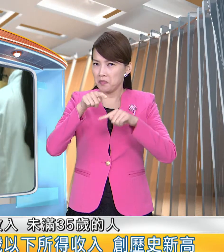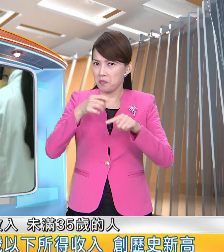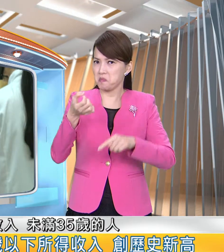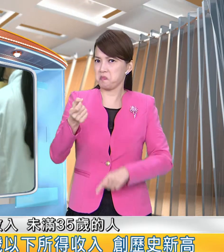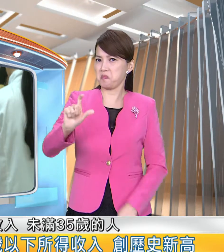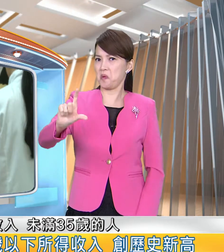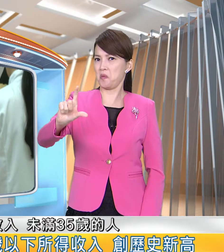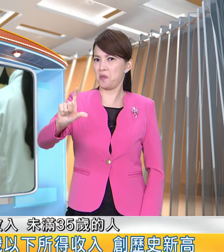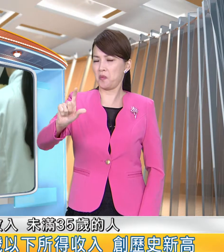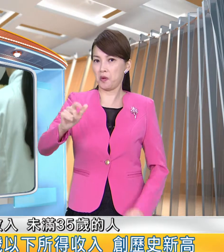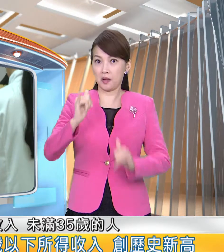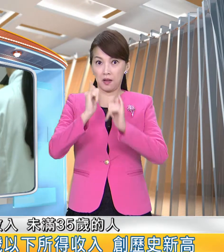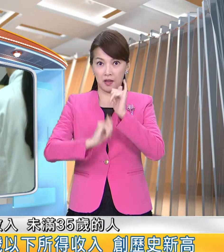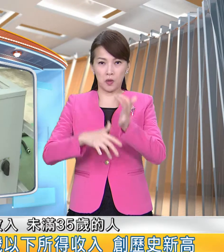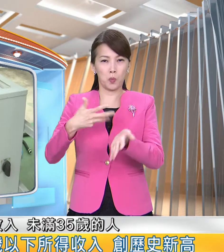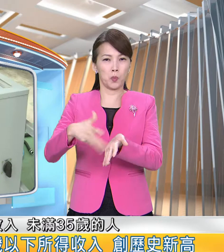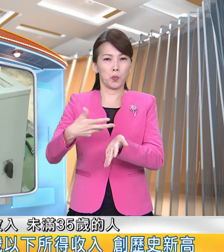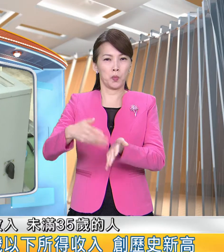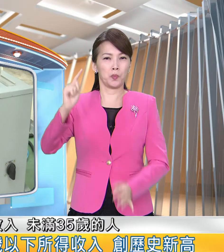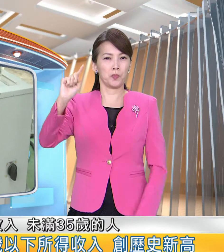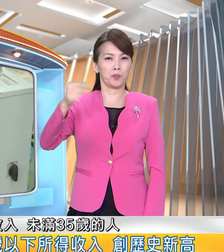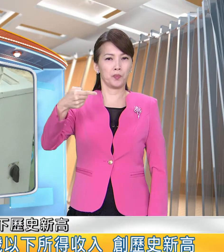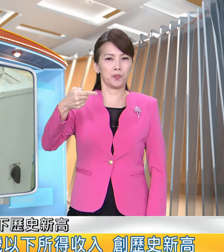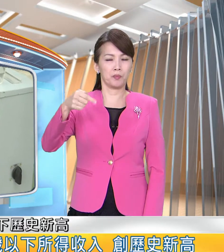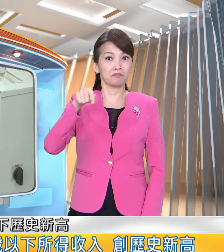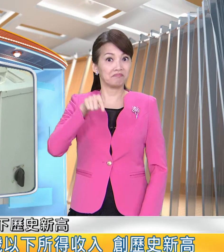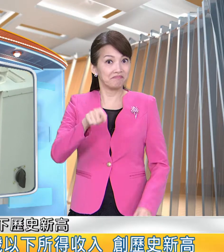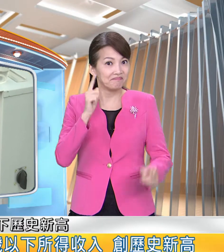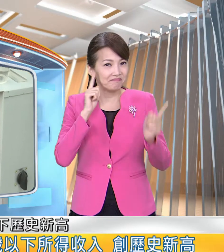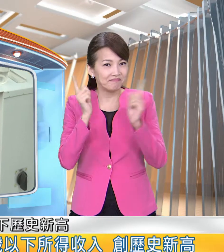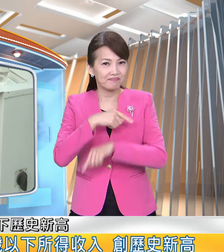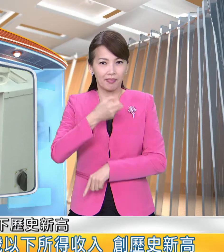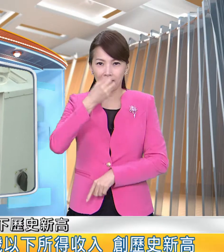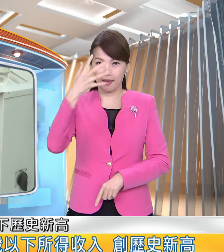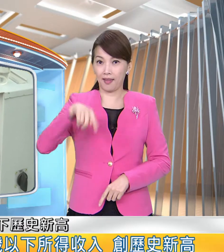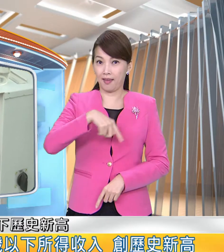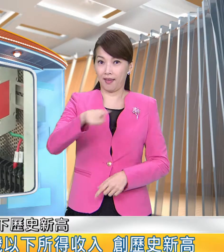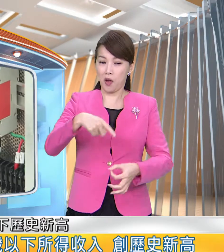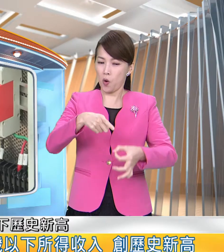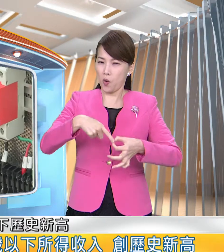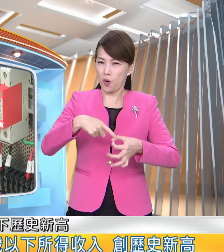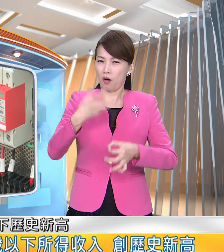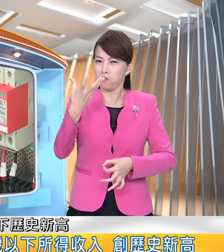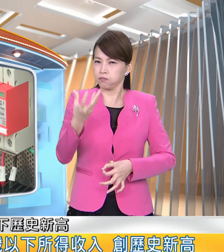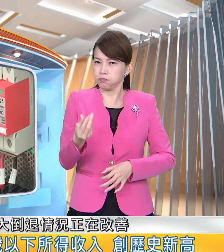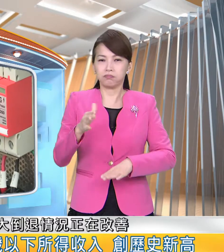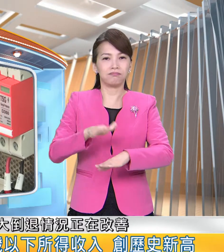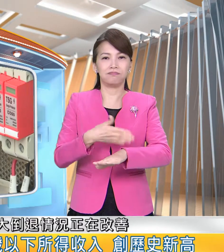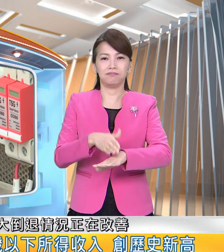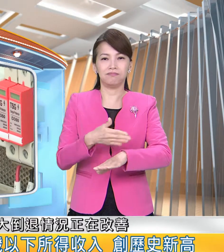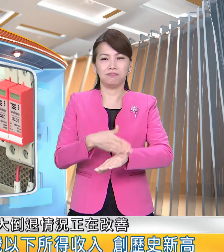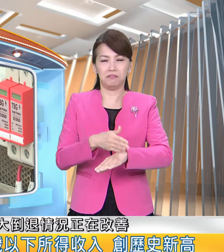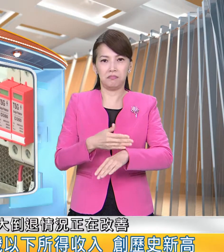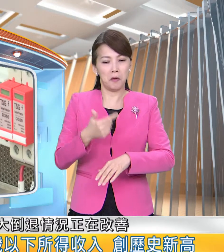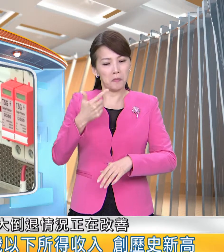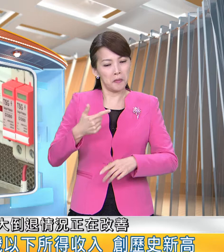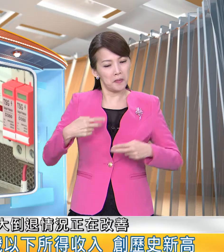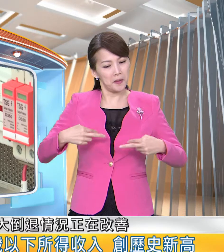所得收入未满35岁的人平均年所得创下历史新高，显示青年所得大倒退的